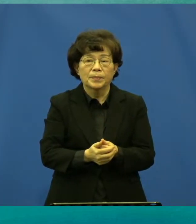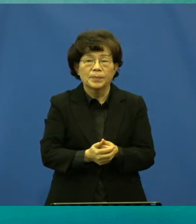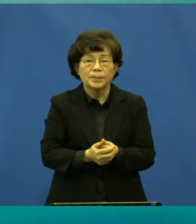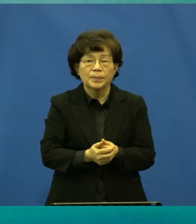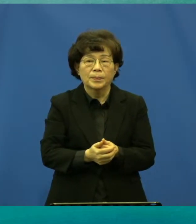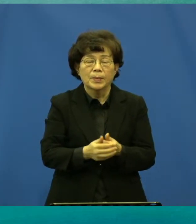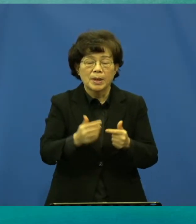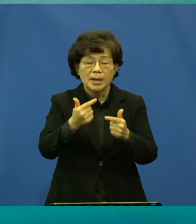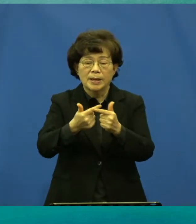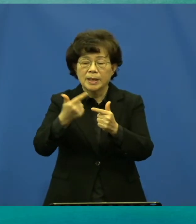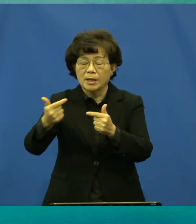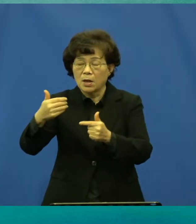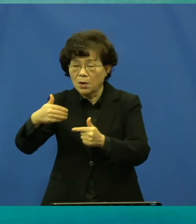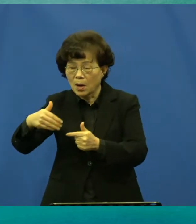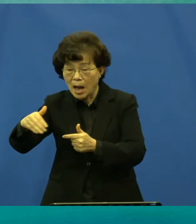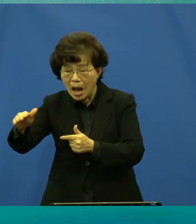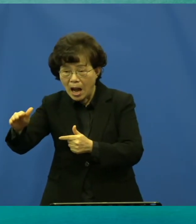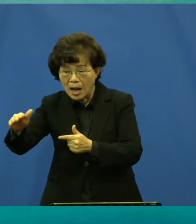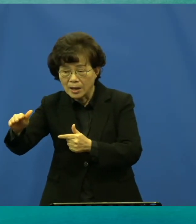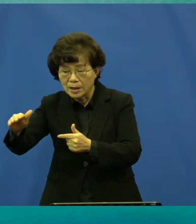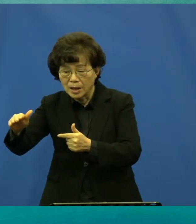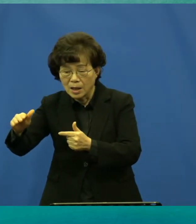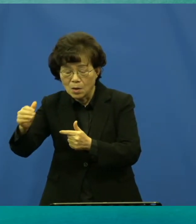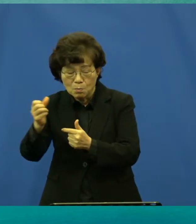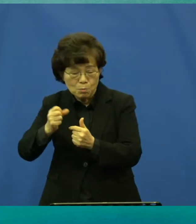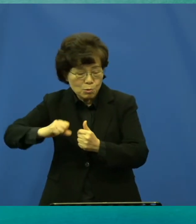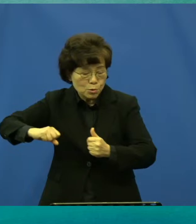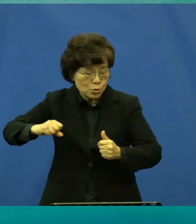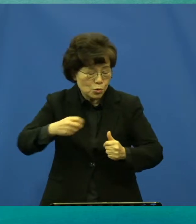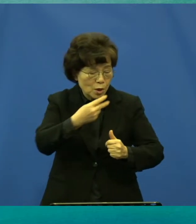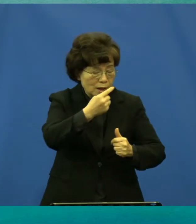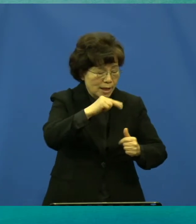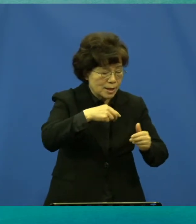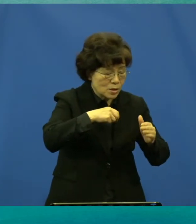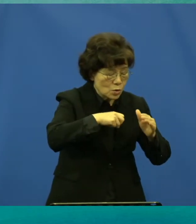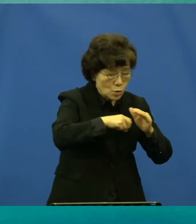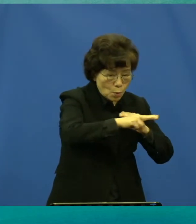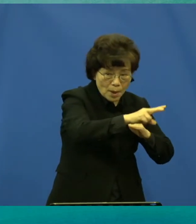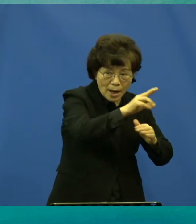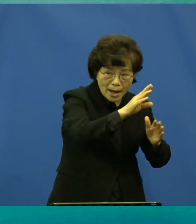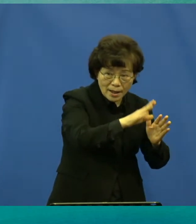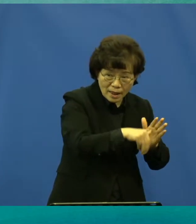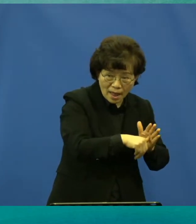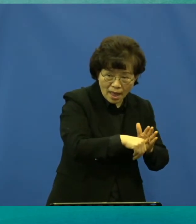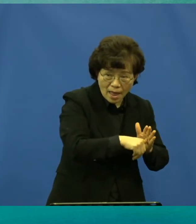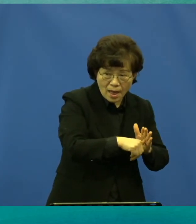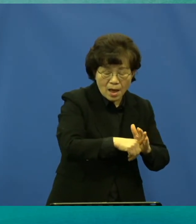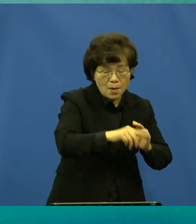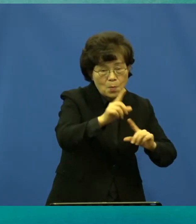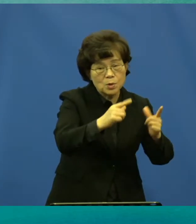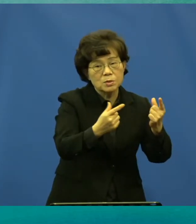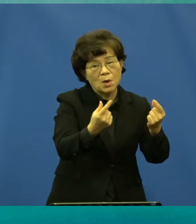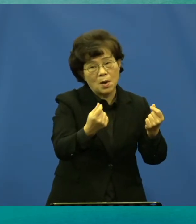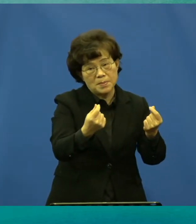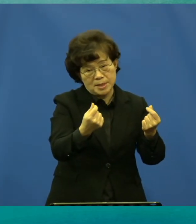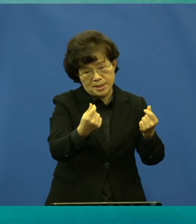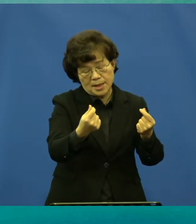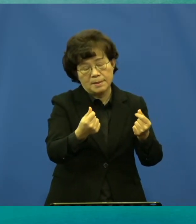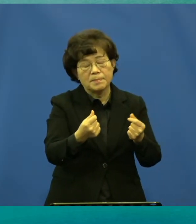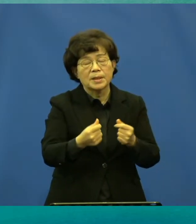니느웨로 가라고 하는 그 길을 가지 않고 다시스로 가려고 했던 그때가 연상되는 겁니다. 다시 재현되는 것